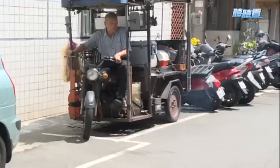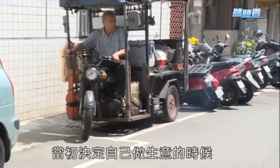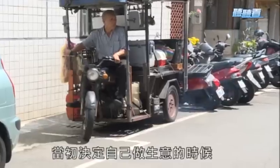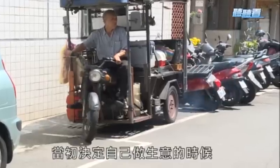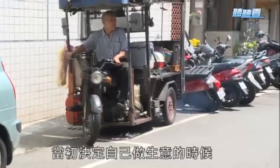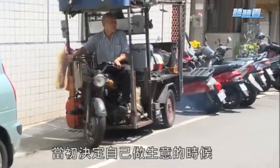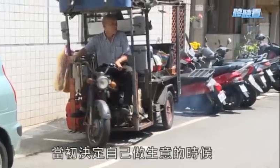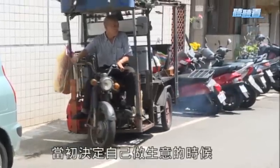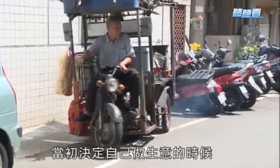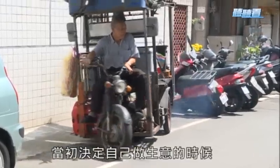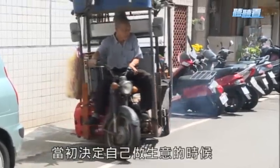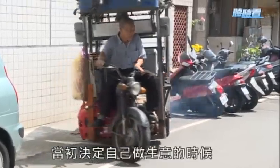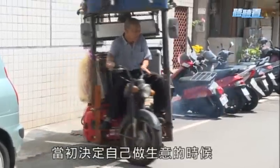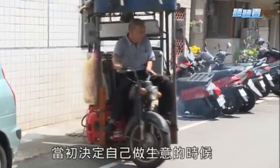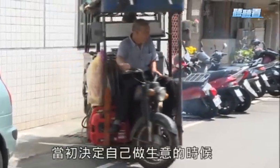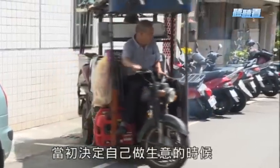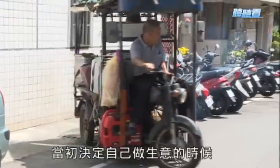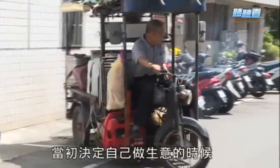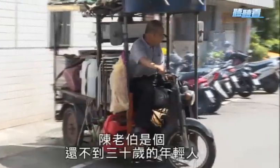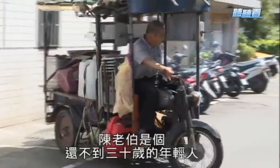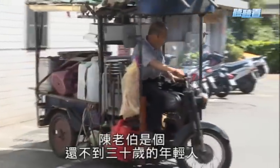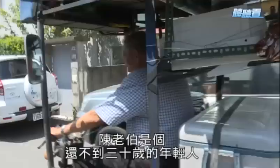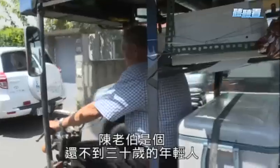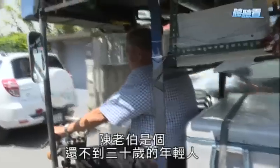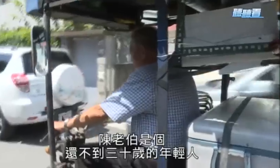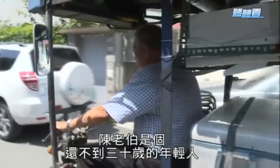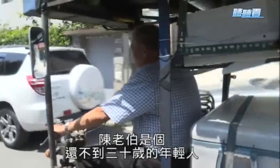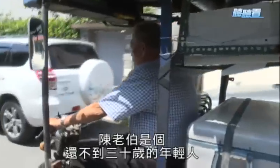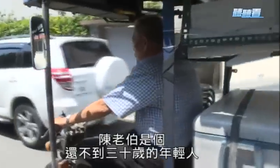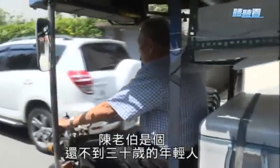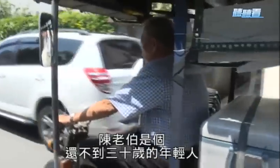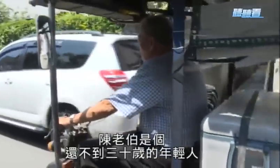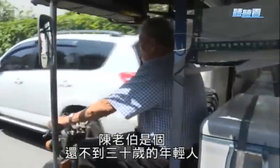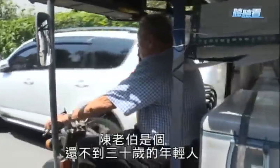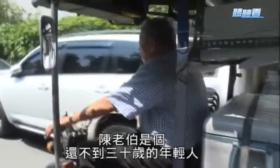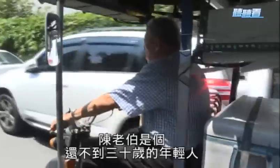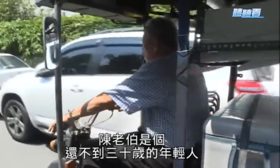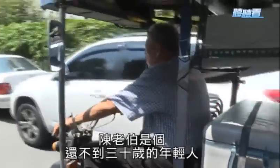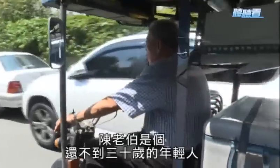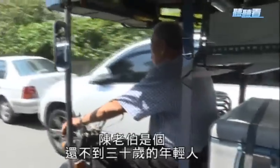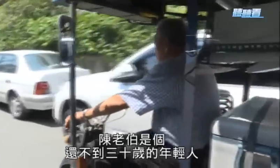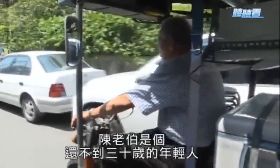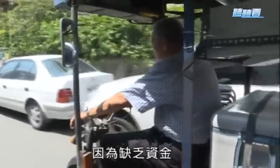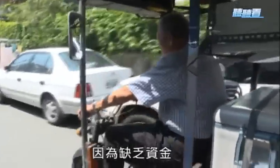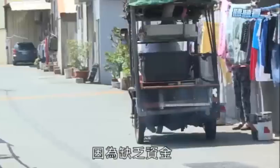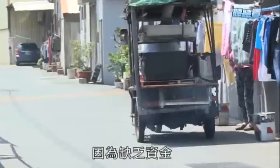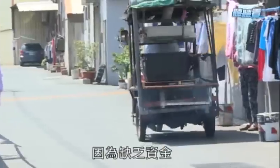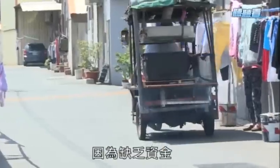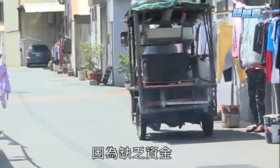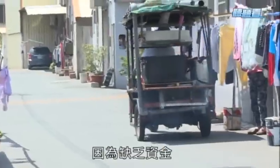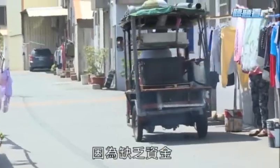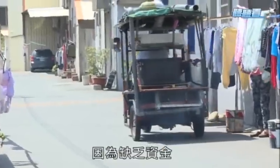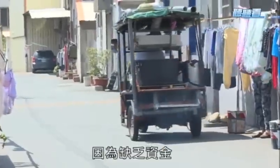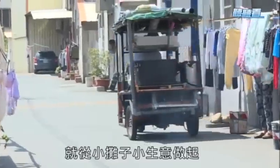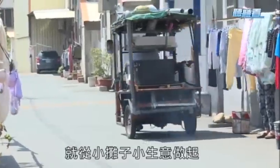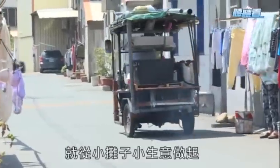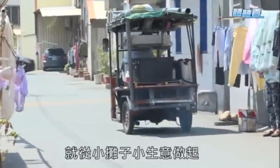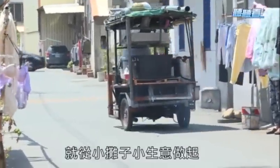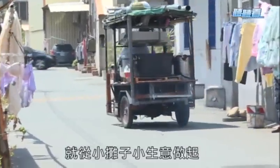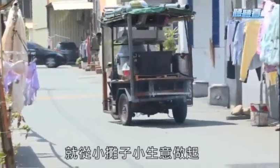当初决定自己做生意的时候，陈老伯是个还不到30岁的年轻人，因为缺乏资金，就从小摊子